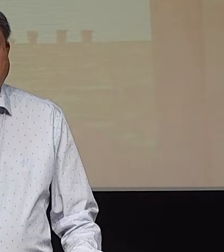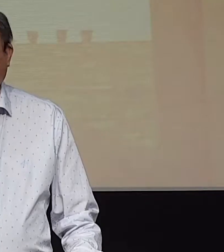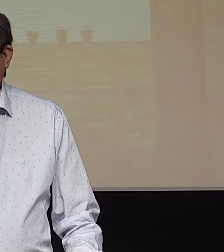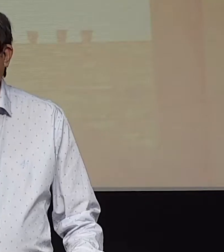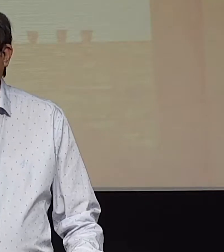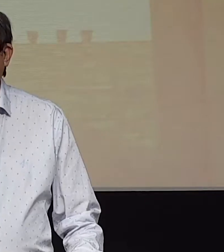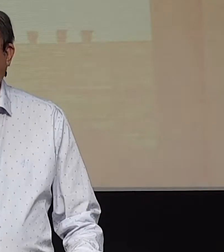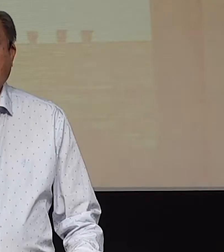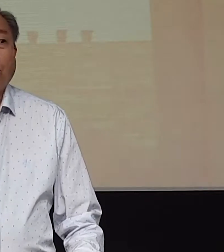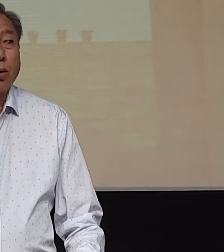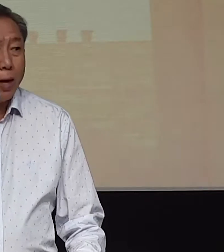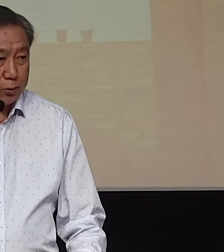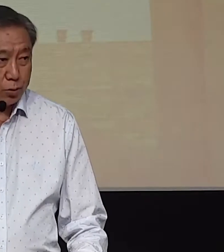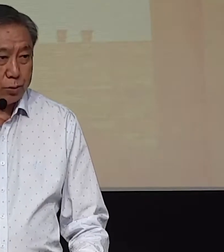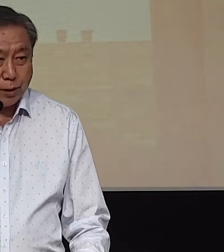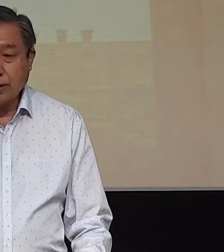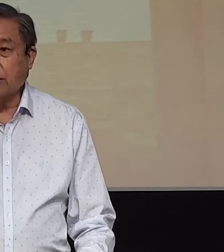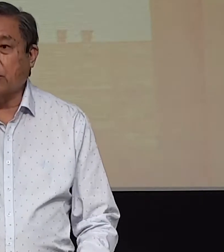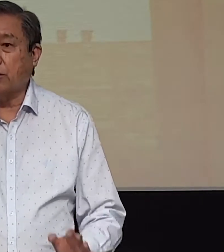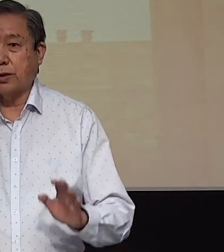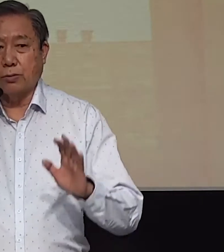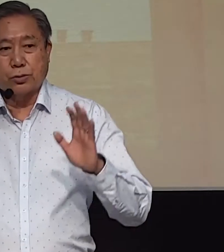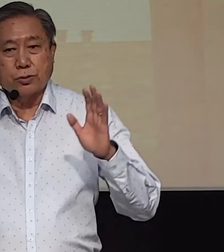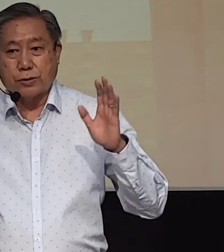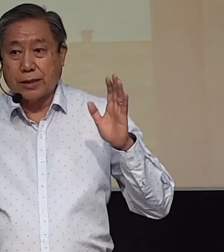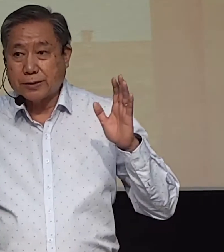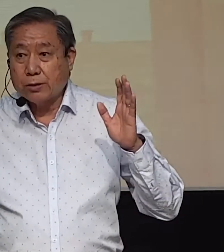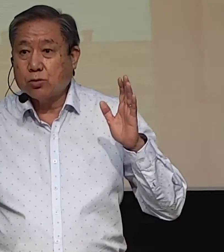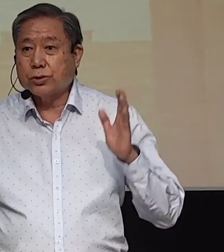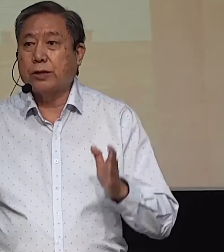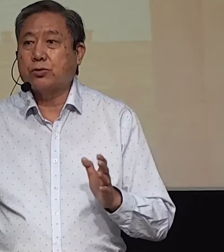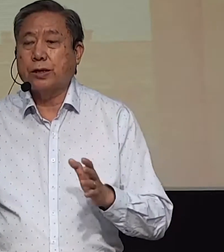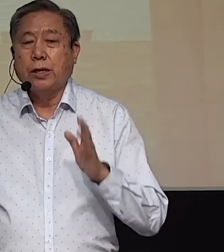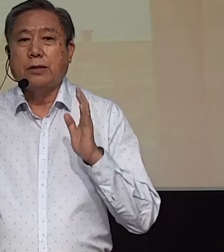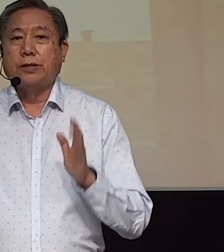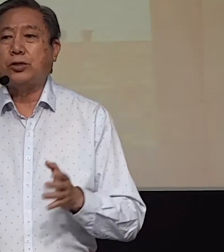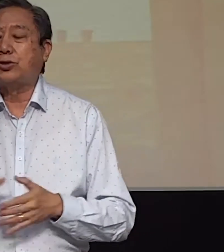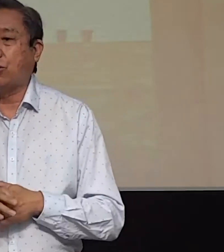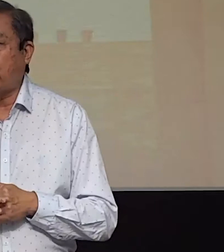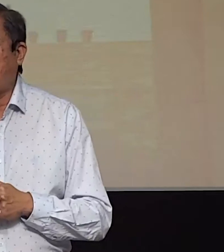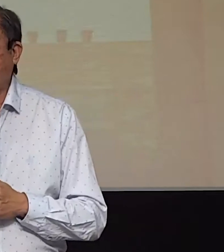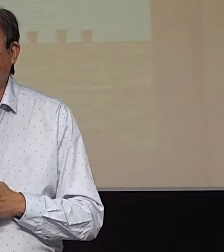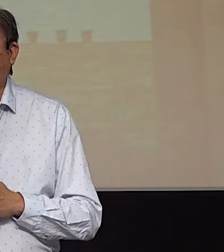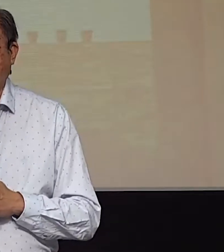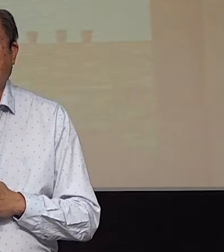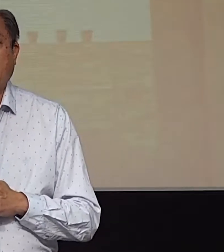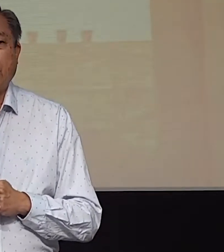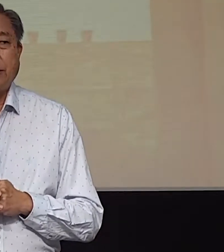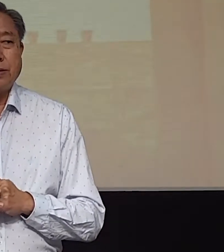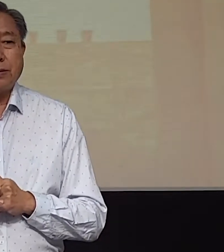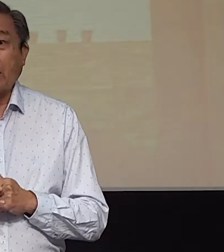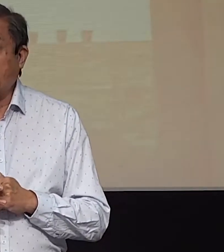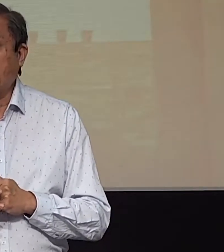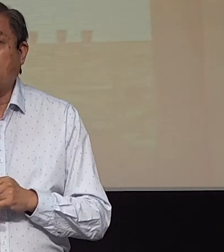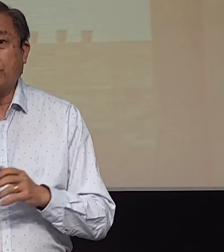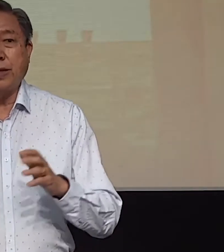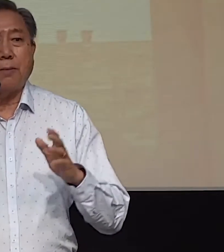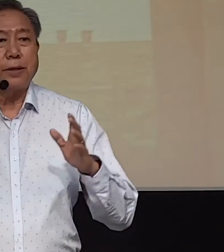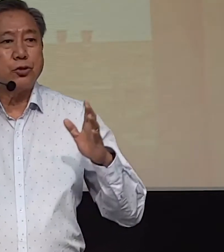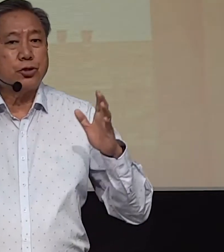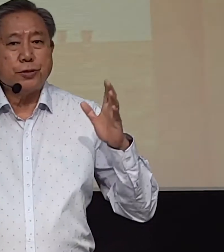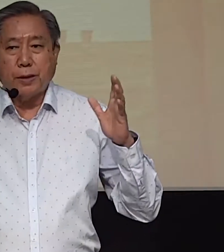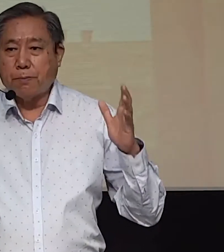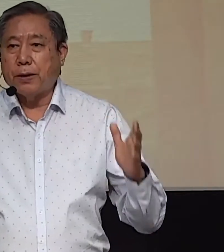a primeira metade do século IV. Tá? Então nós temos uns 300 anos da história, né, da igreja